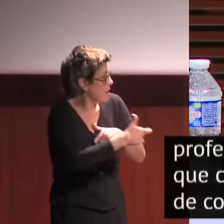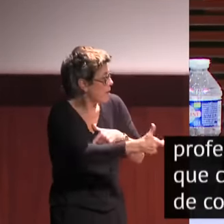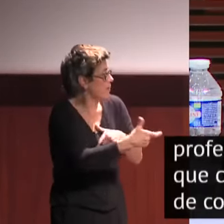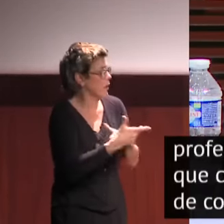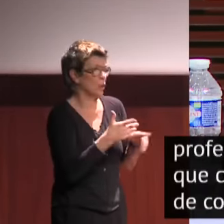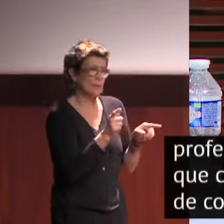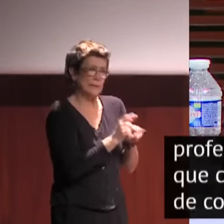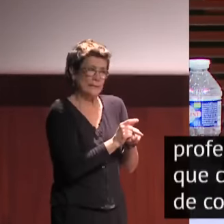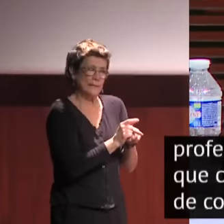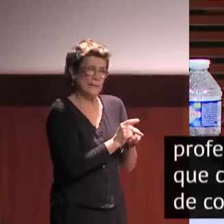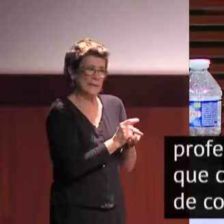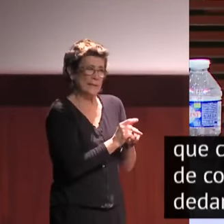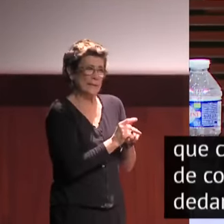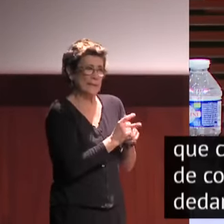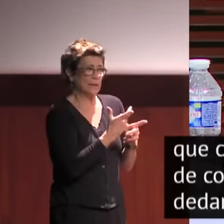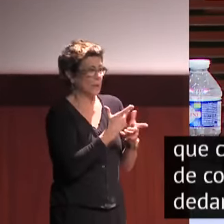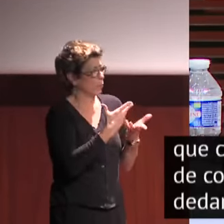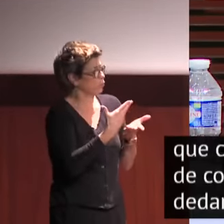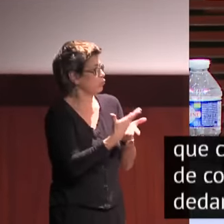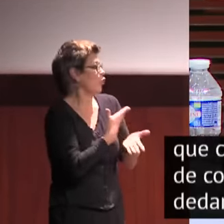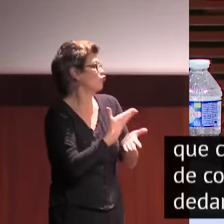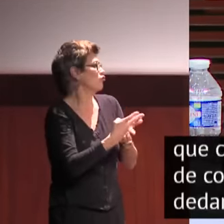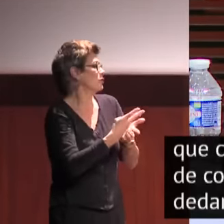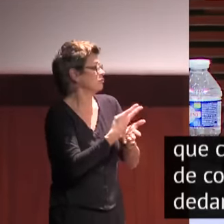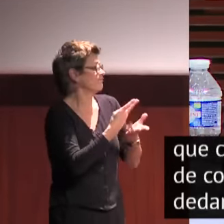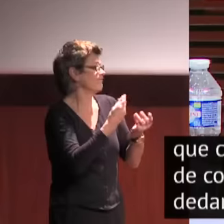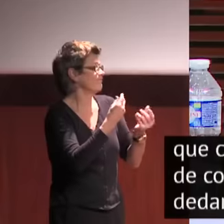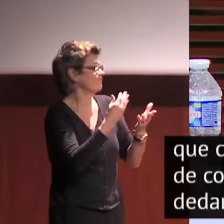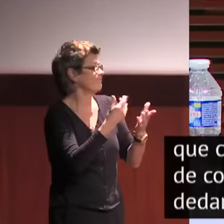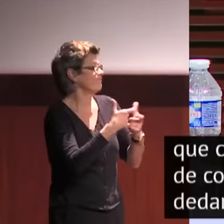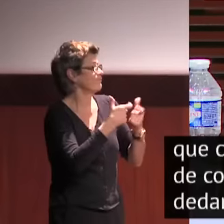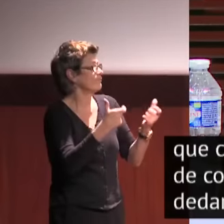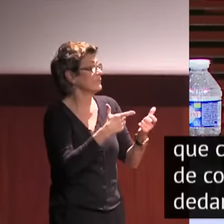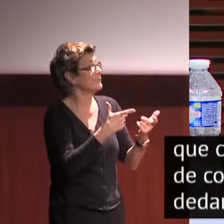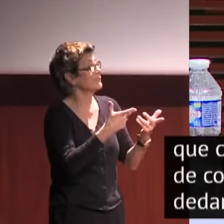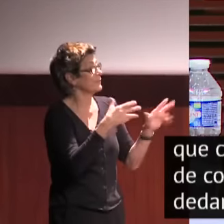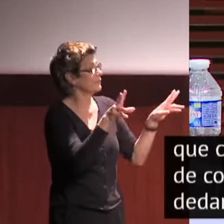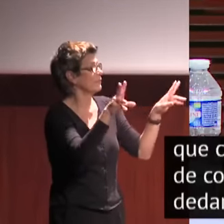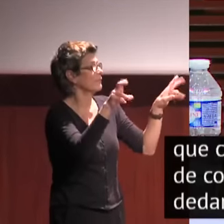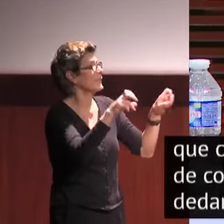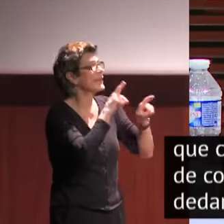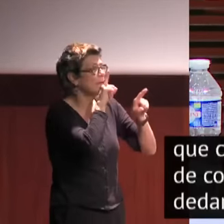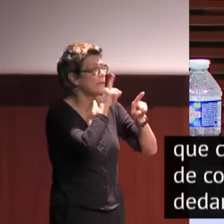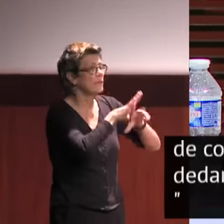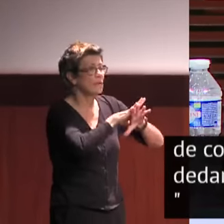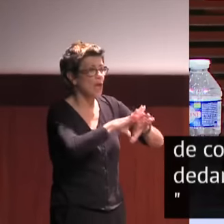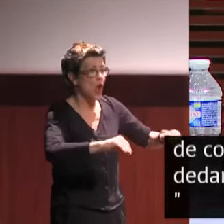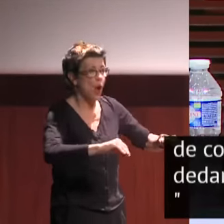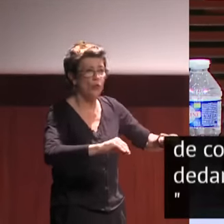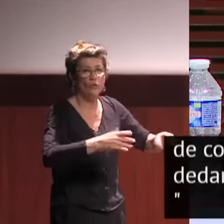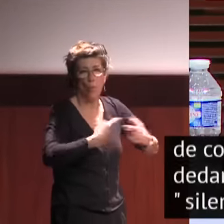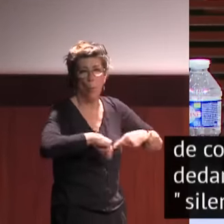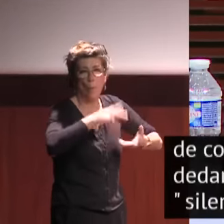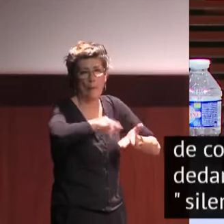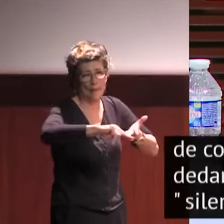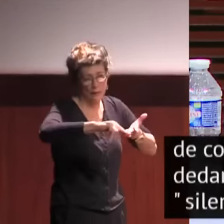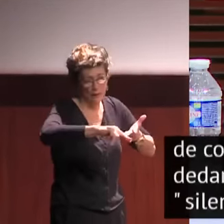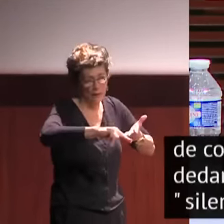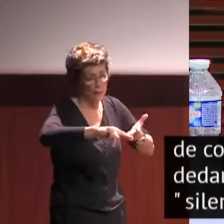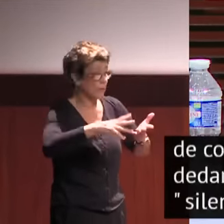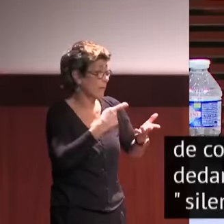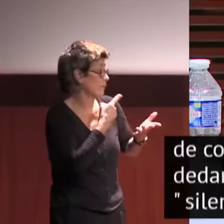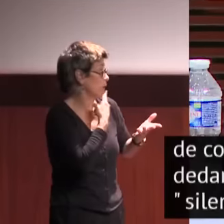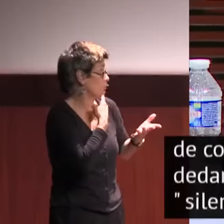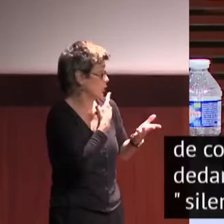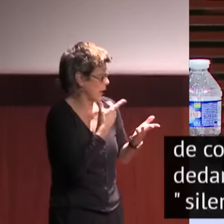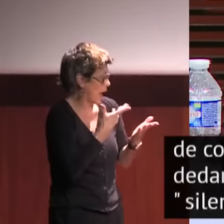a également mis en place un projet institutionnel qu'on appelle Silence on lit. Donc là aussi, c'est vraiment l'idée juste de se rapprocher